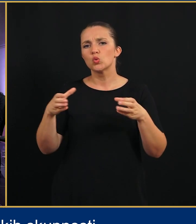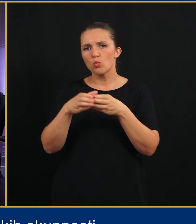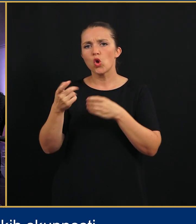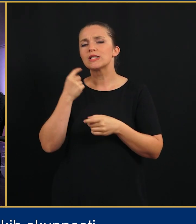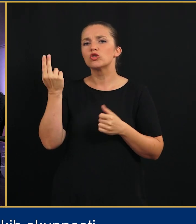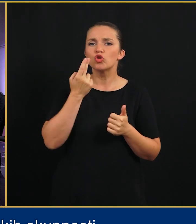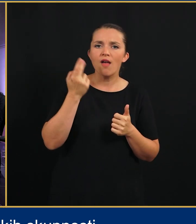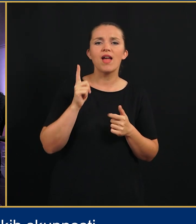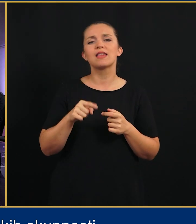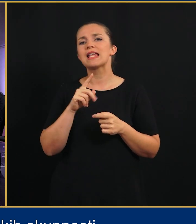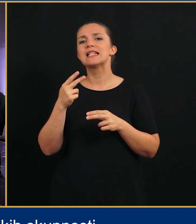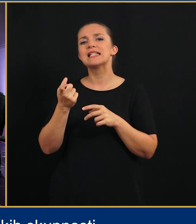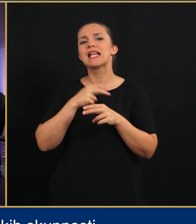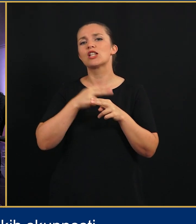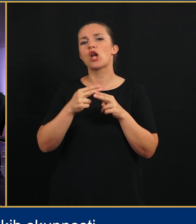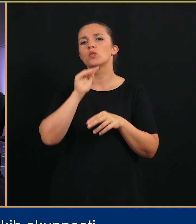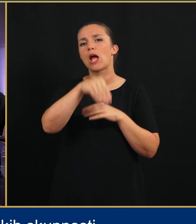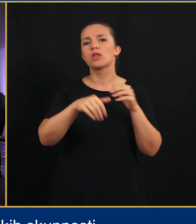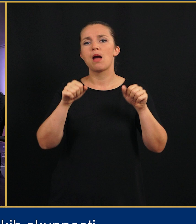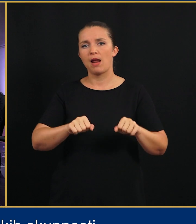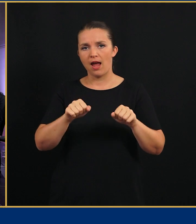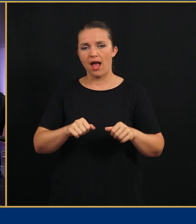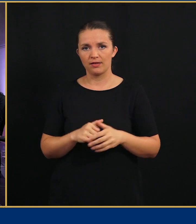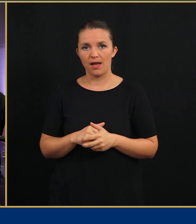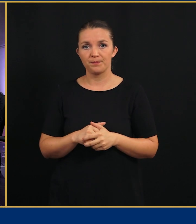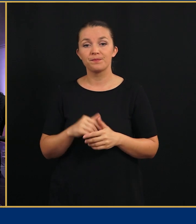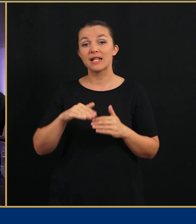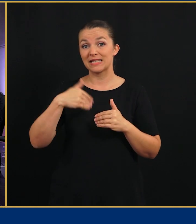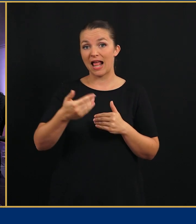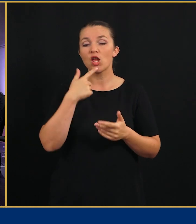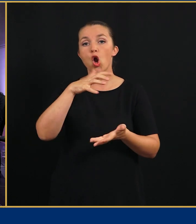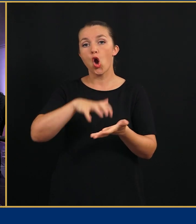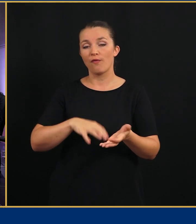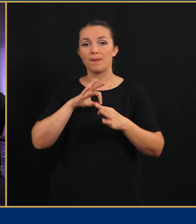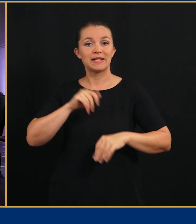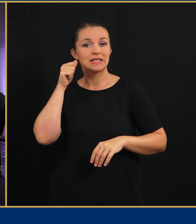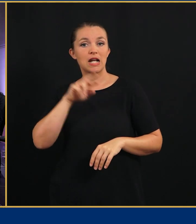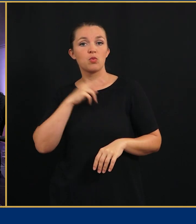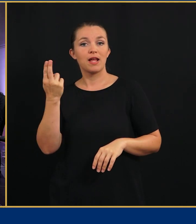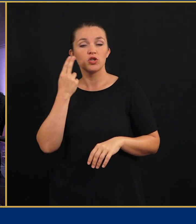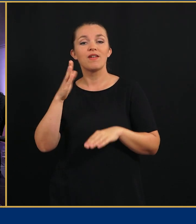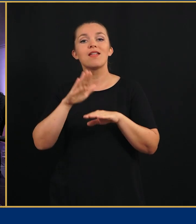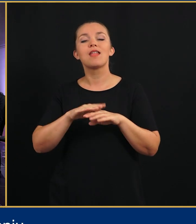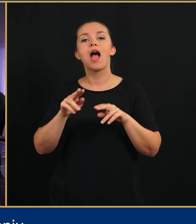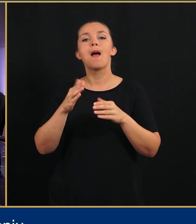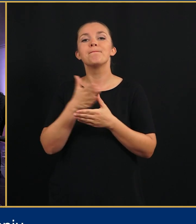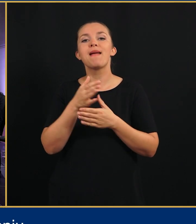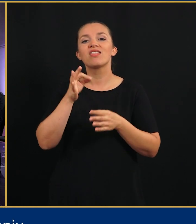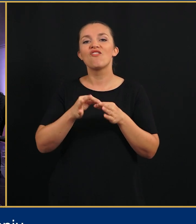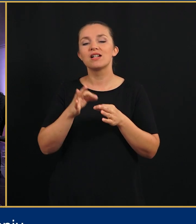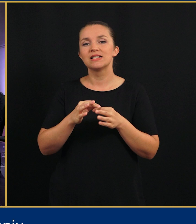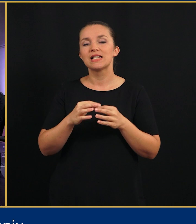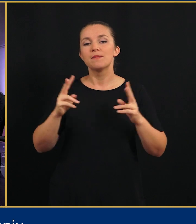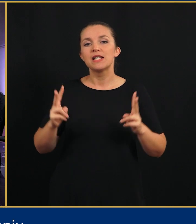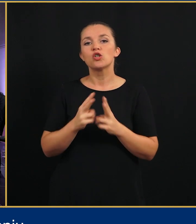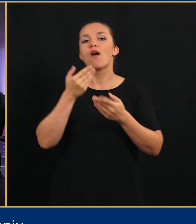skupnosti iz Slovenije in držav Zahodnega Balkana. Sledi govor predsednice Republike Slovenije na medverskem